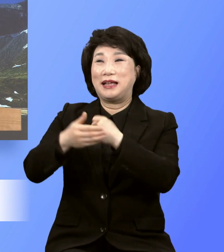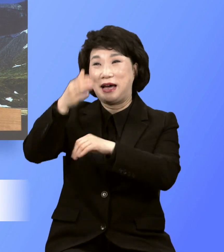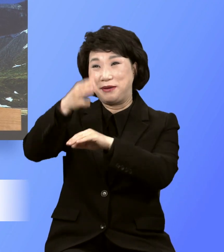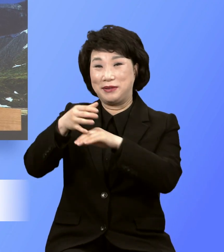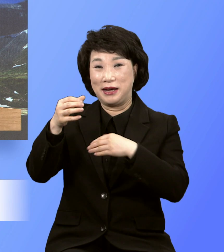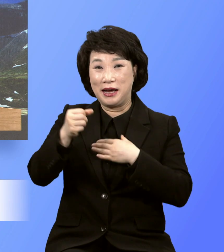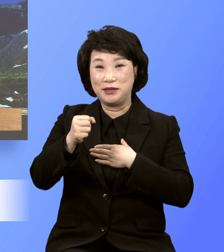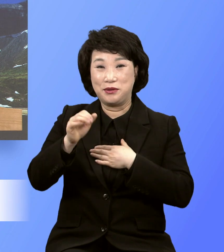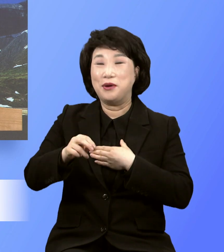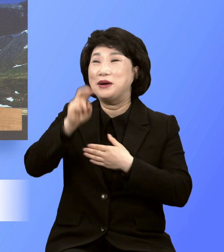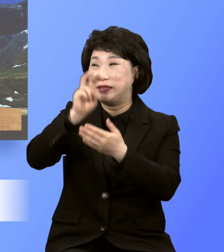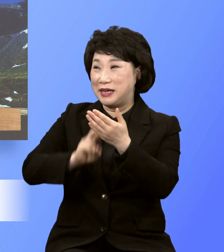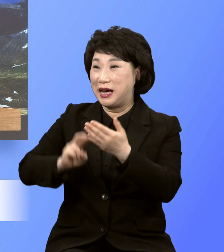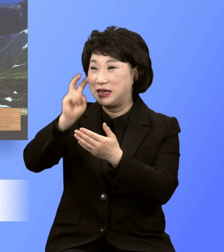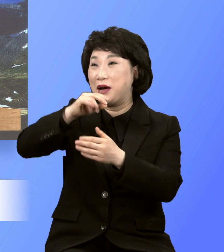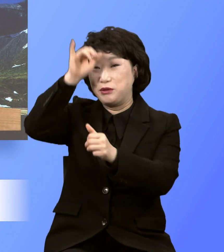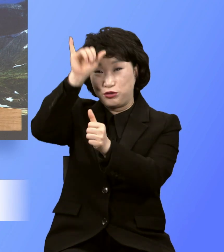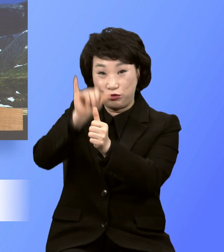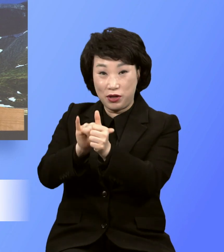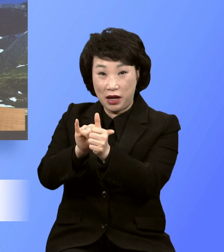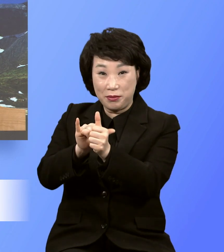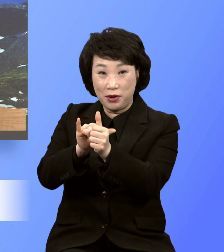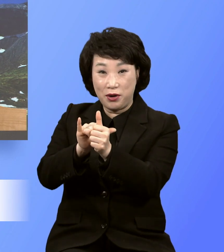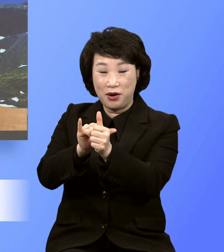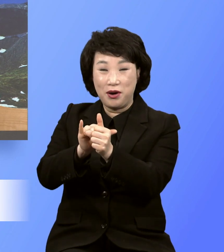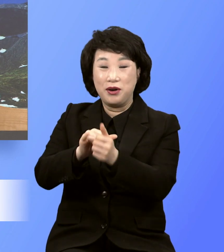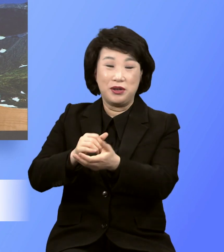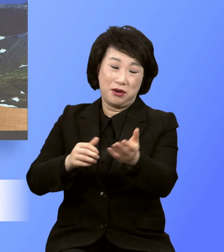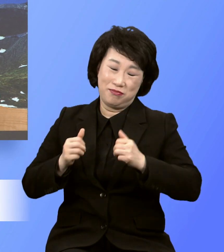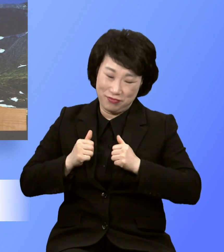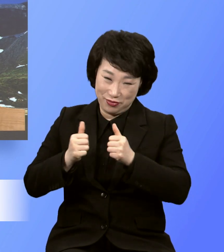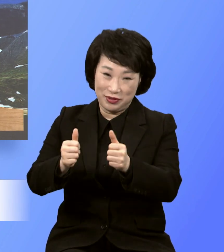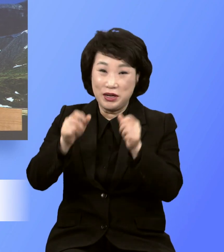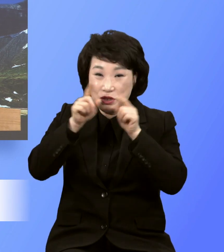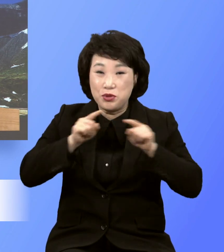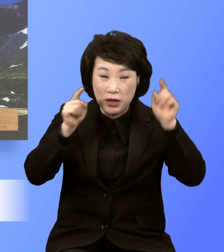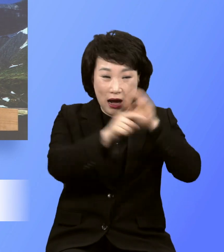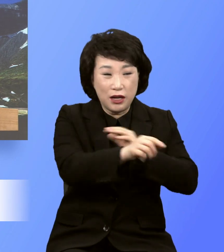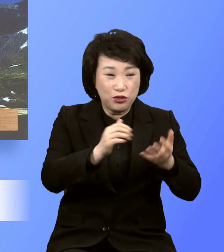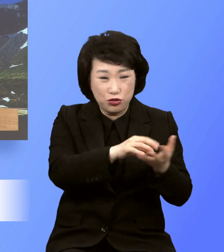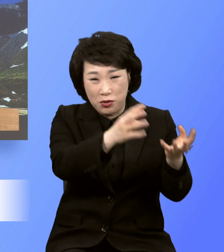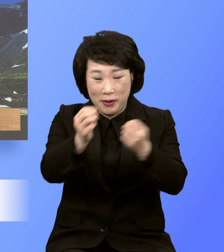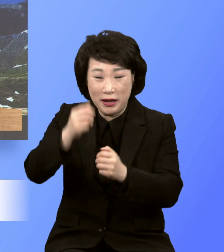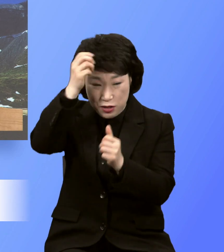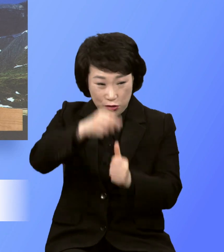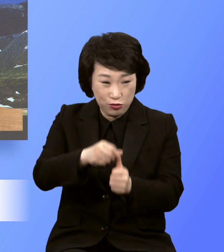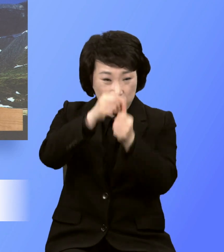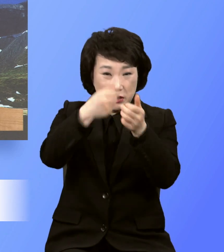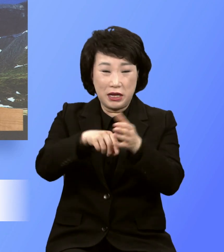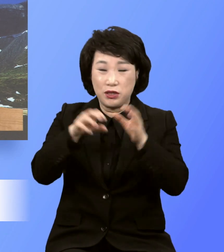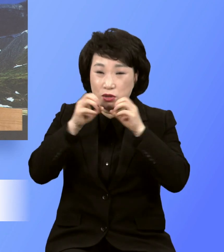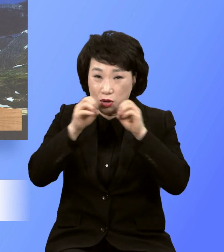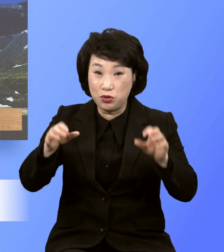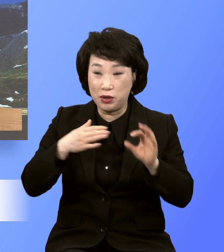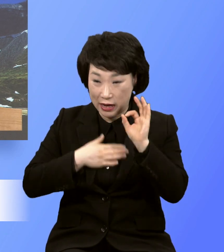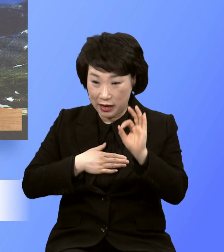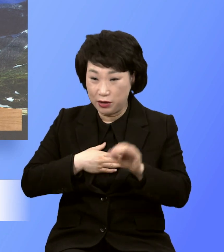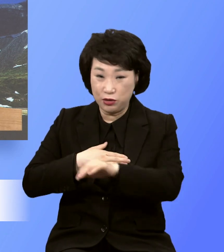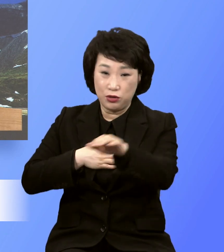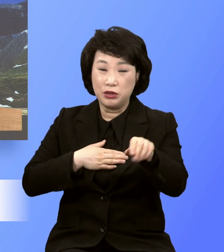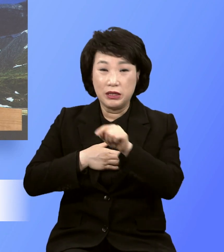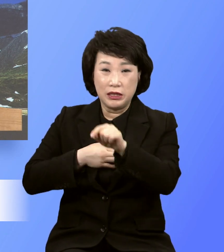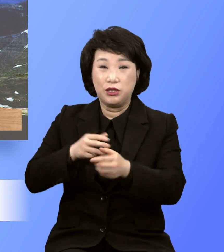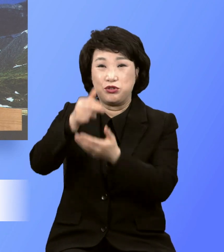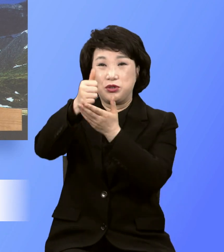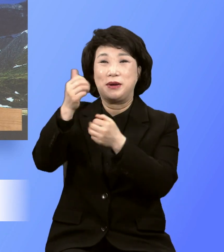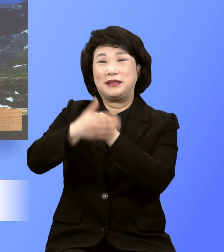감사하며 찬양하며 충성하며 열심히 지옥 가는 영혼 살리기 위해서 전도하며 우리는 그